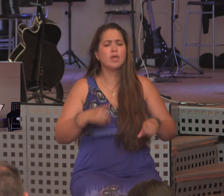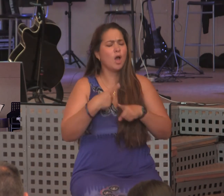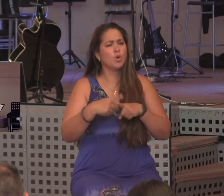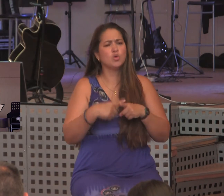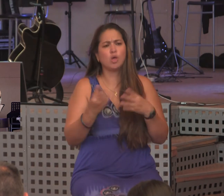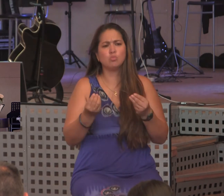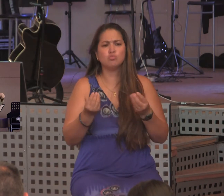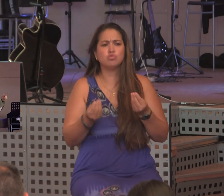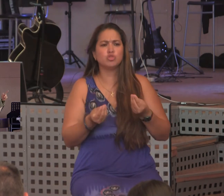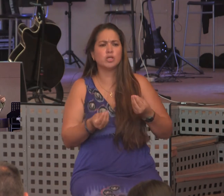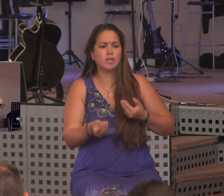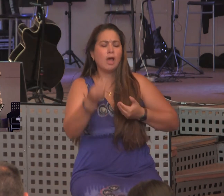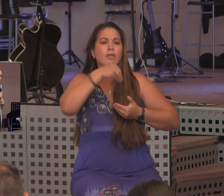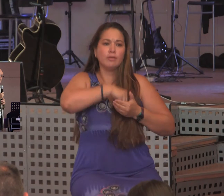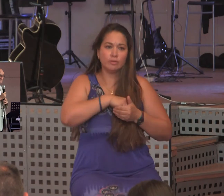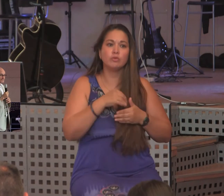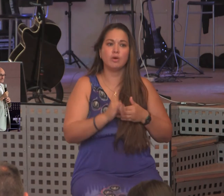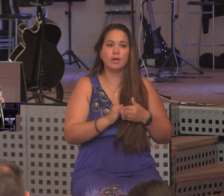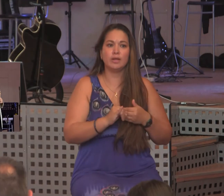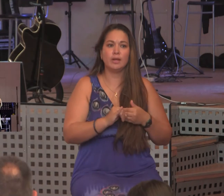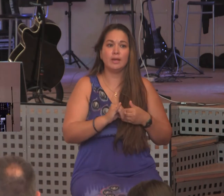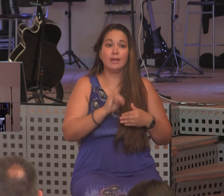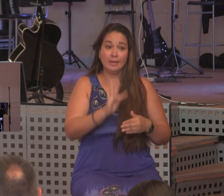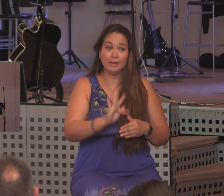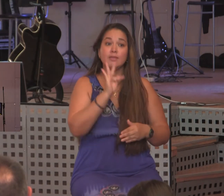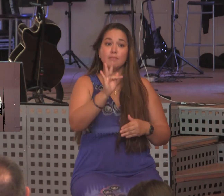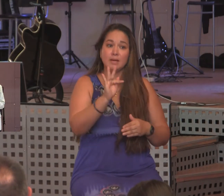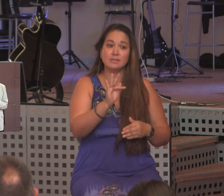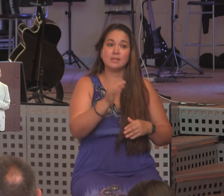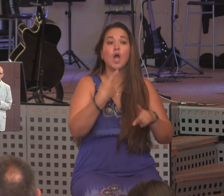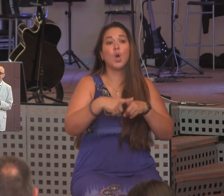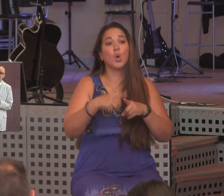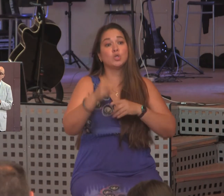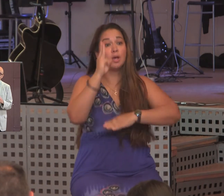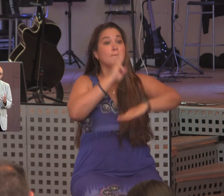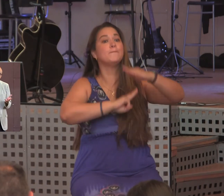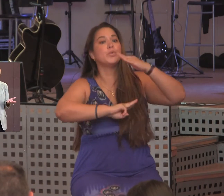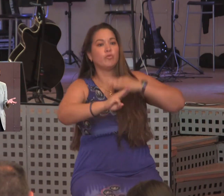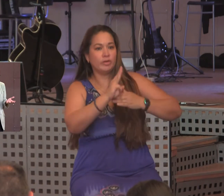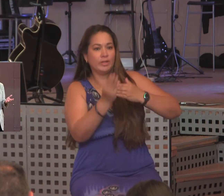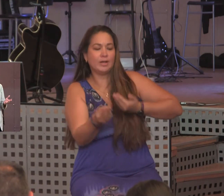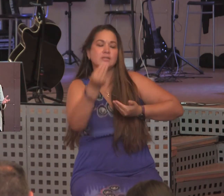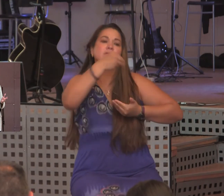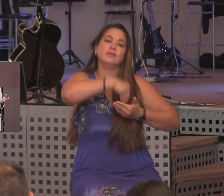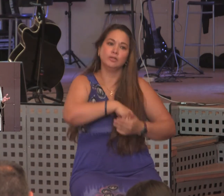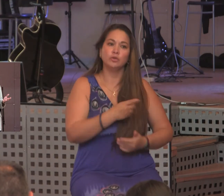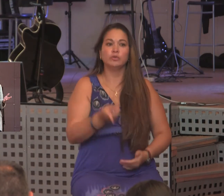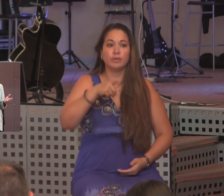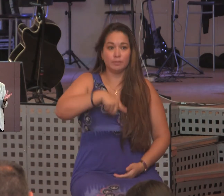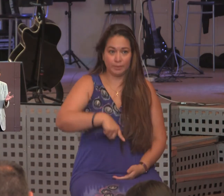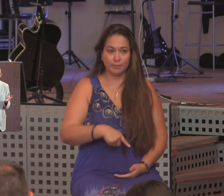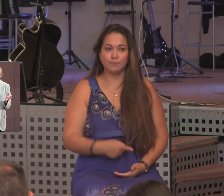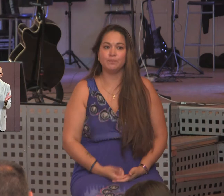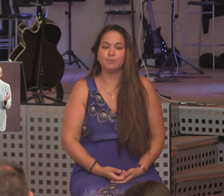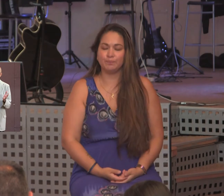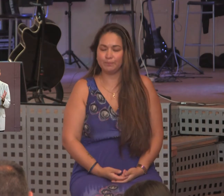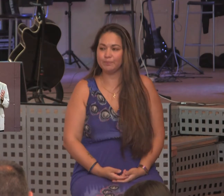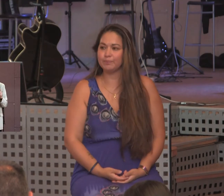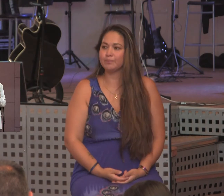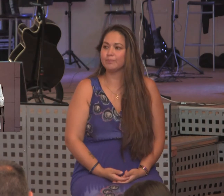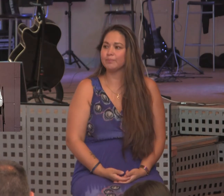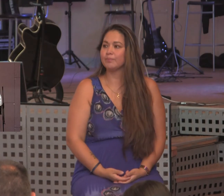Solo que hay que conectarlo. Yo no sé el tipo de coche que tienes, el mío ya está desfasado con respecto a todo esto, pero aún